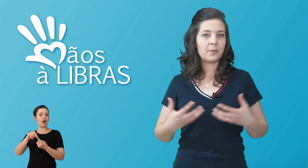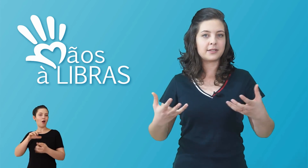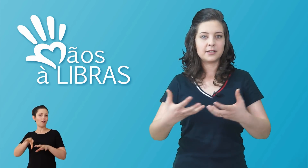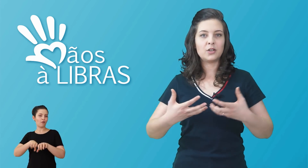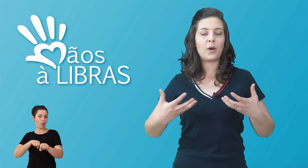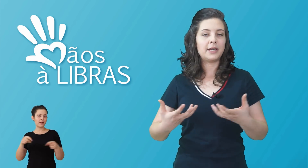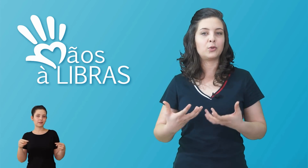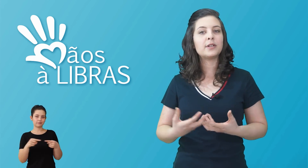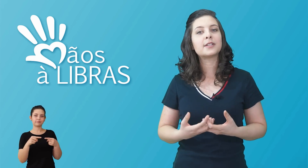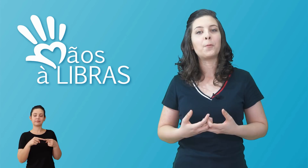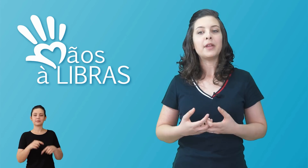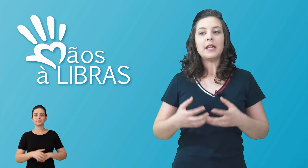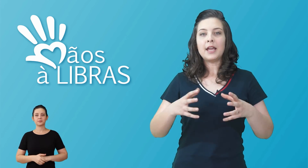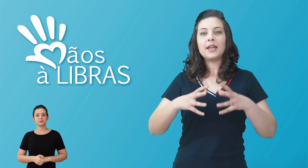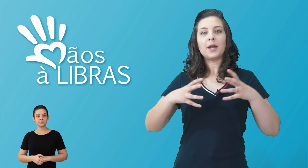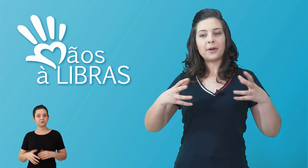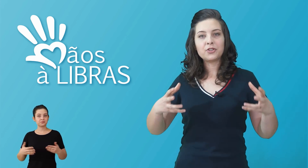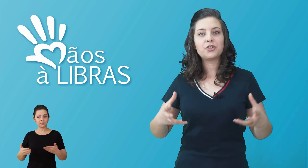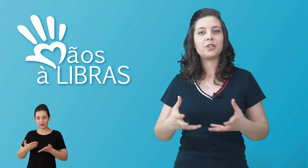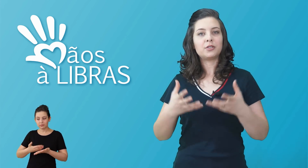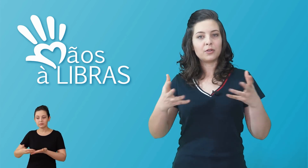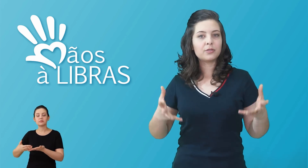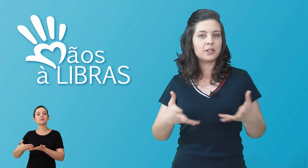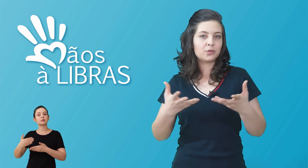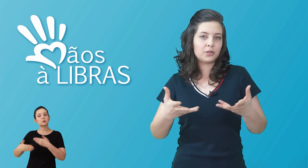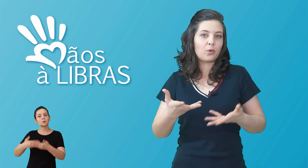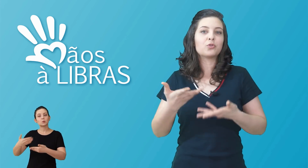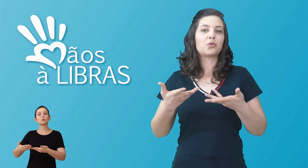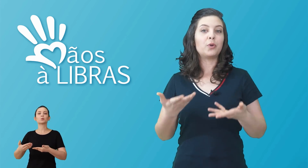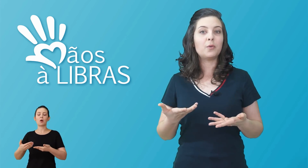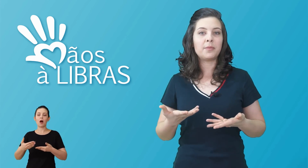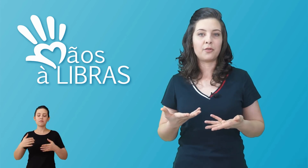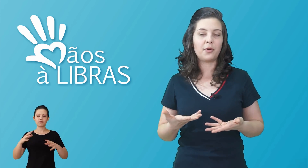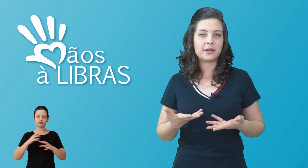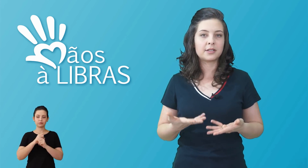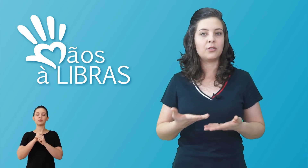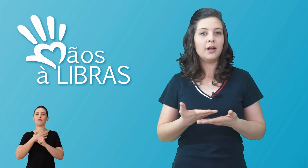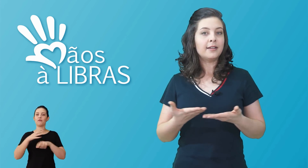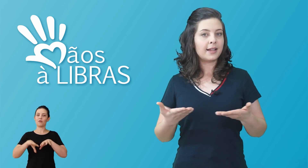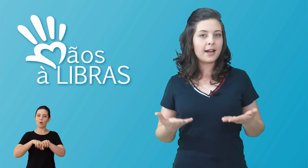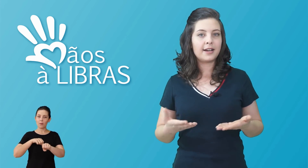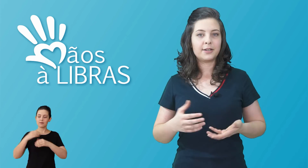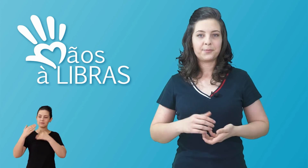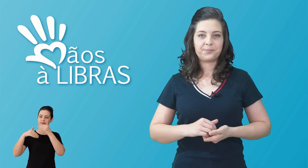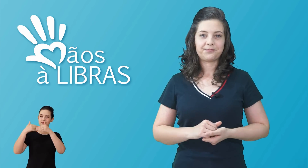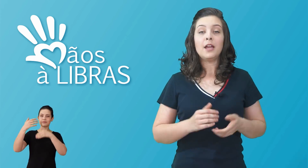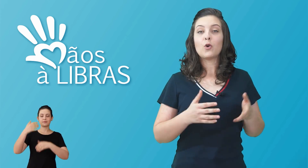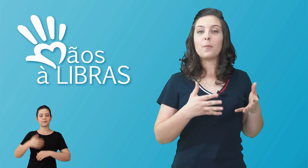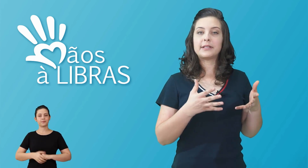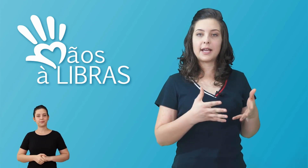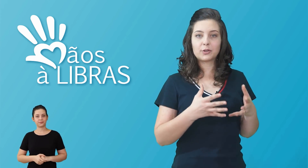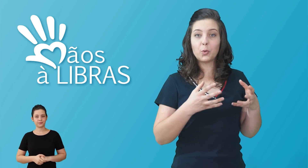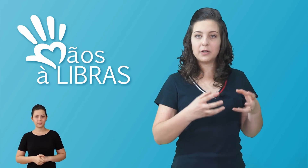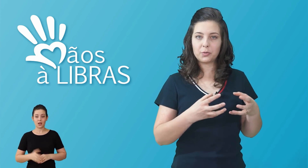minha formação, com a minha atuação. E aí, a partir disso, isso construiu a minha formação na área.